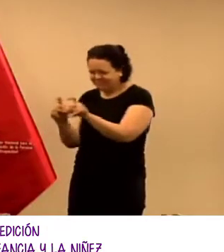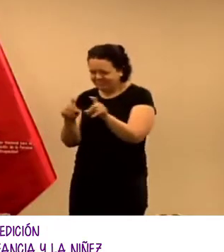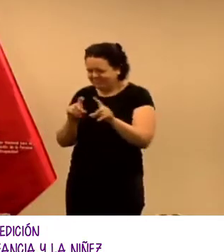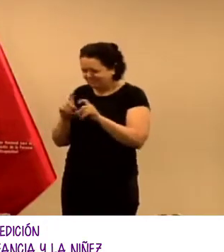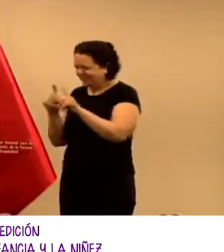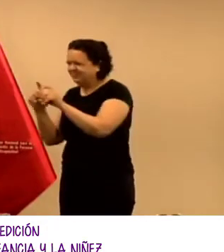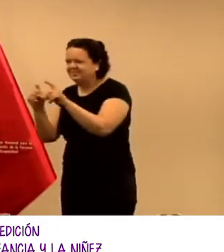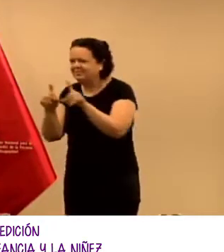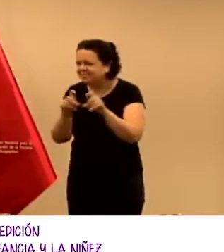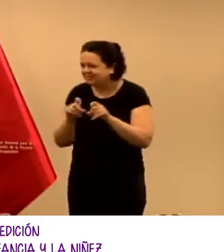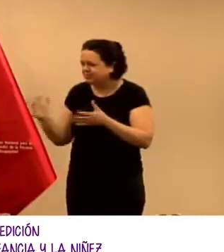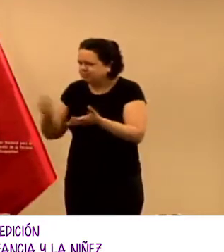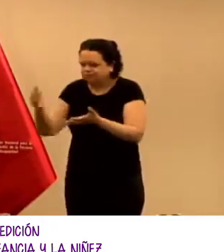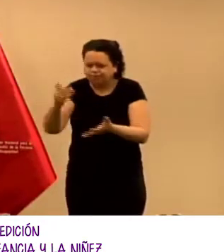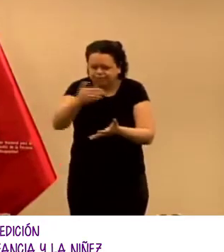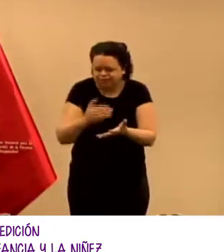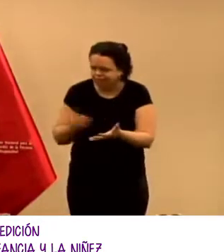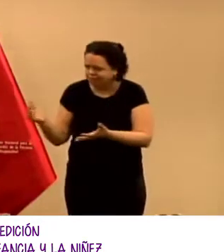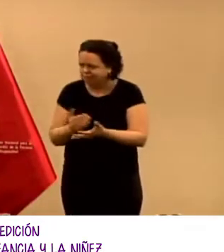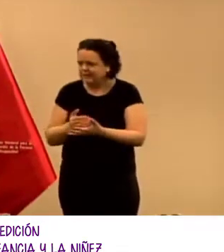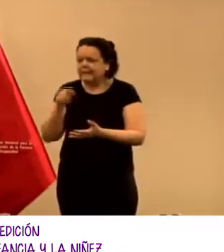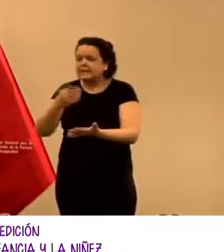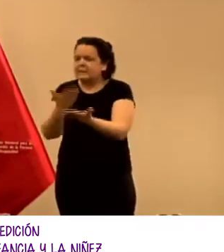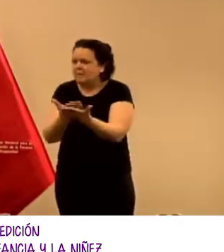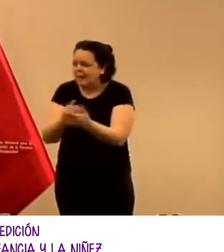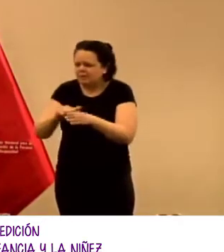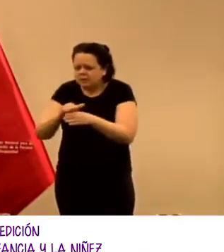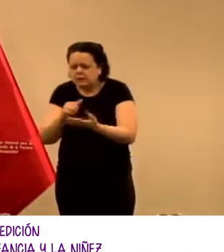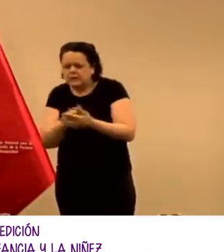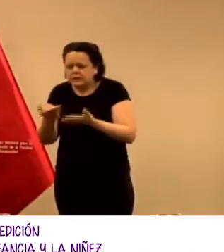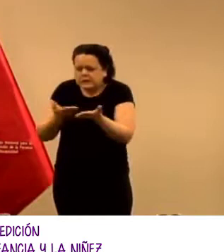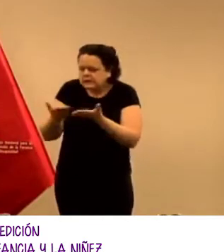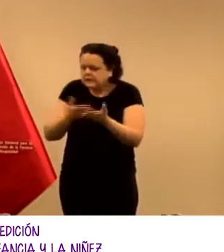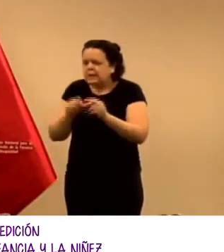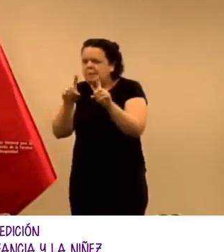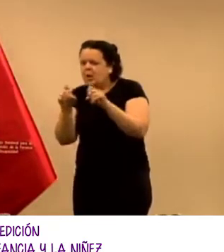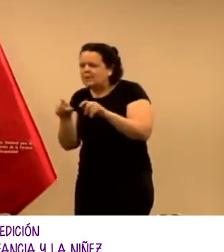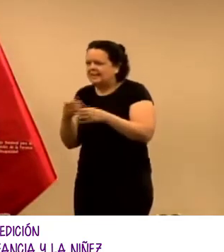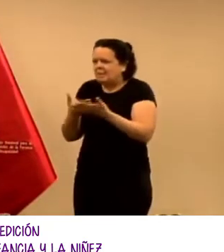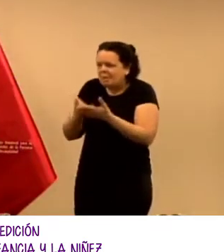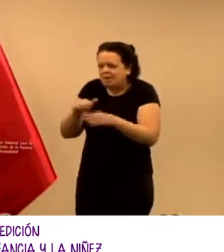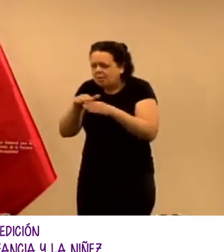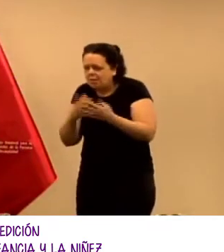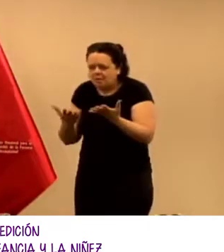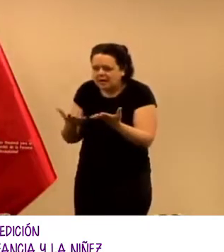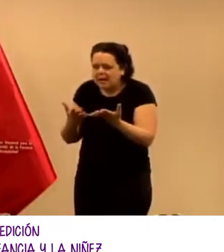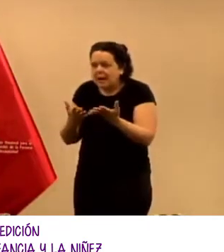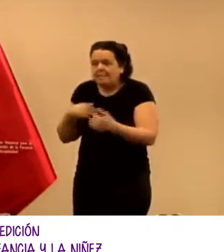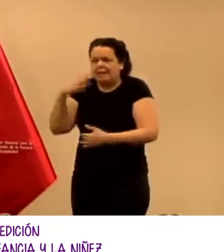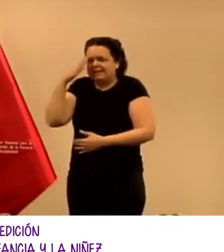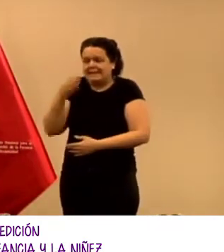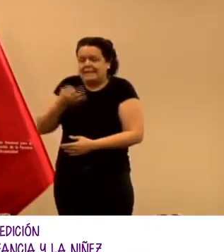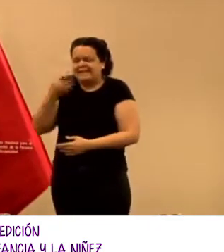Paralelamente a esa etapa se hicieron toda una serie de pruebas y de validación de las preguntas para estar seguros